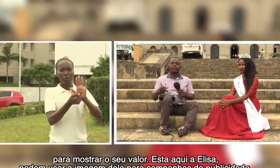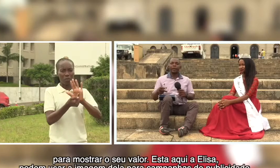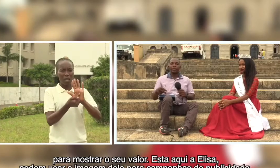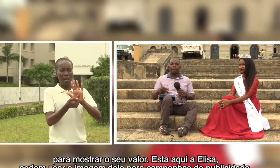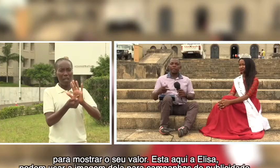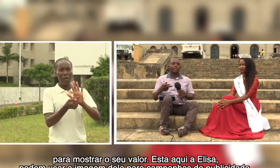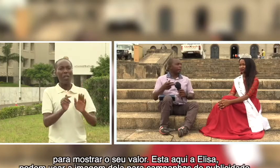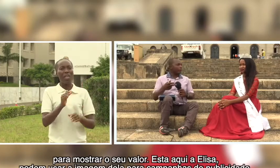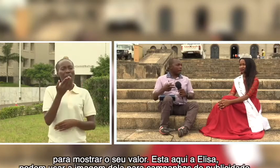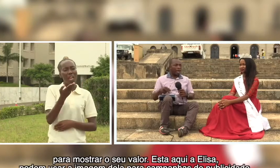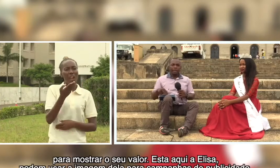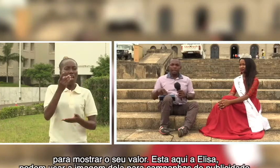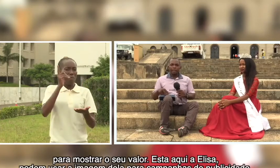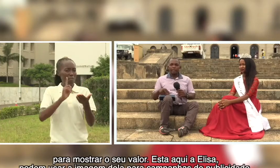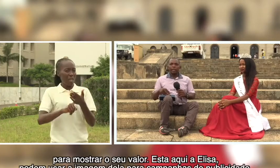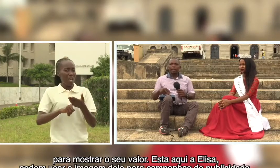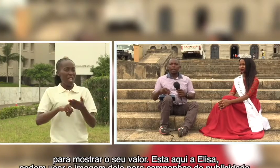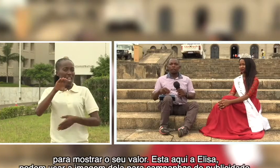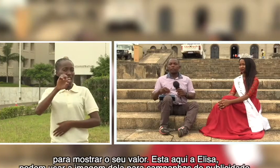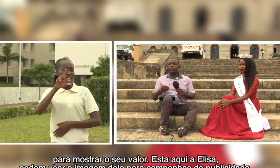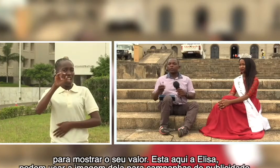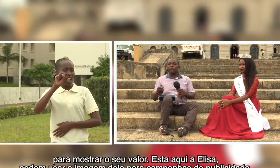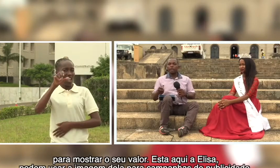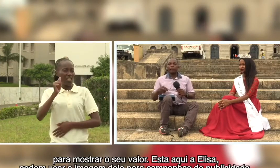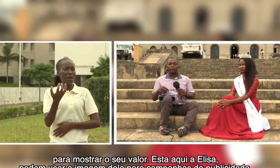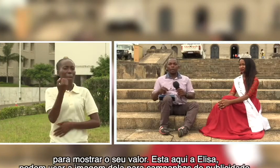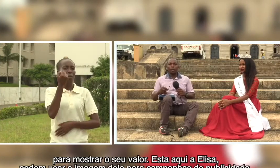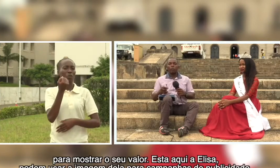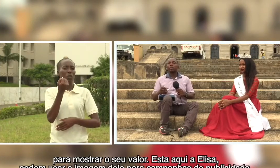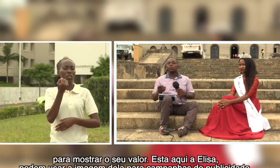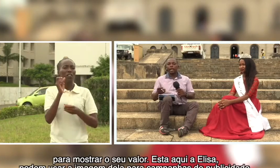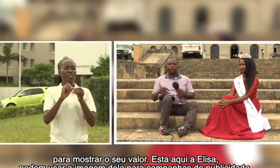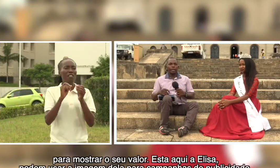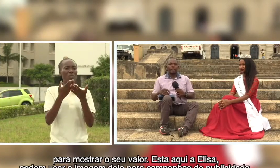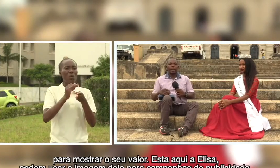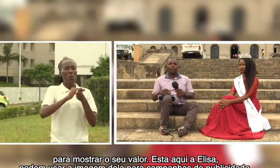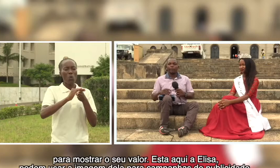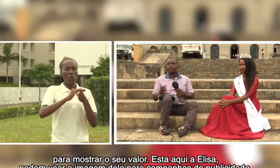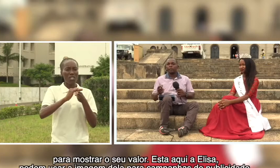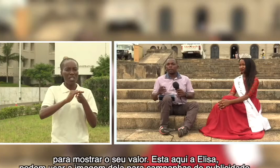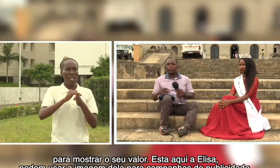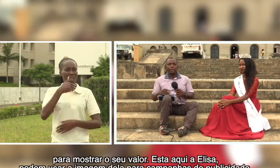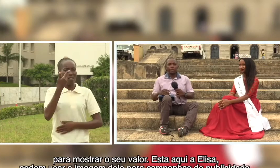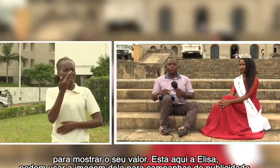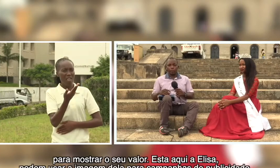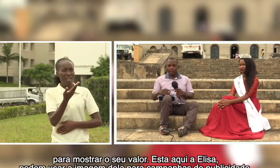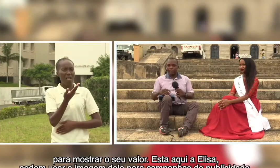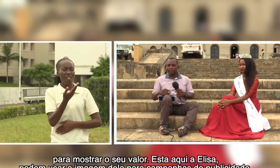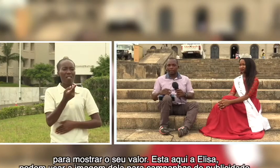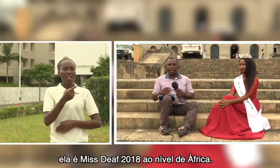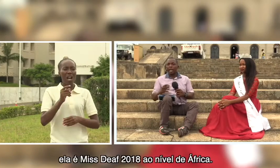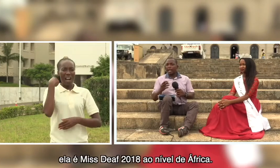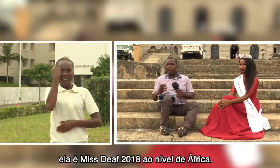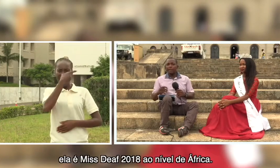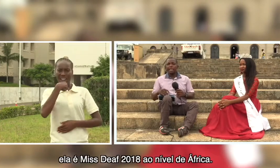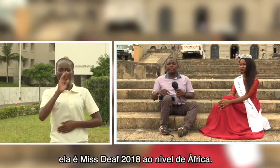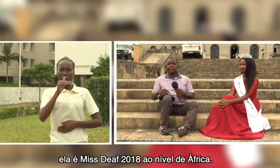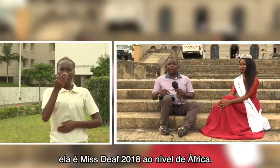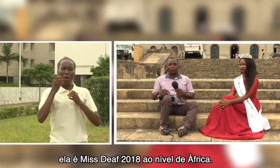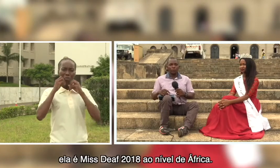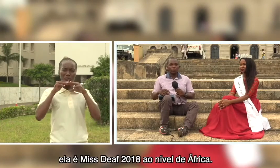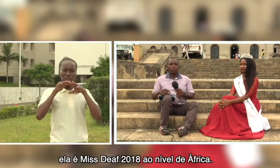o que vale. Está aqui a Elisa, que muitas das vezes pode usar a imagem dela para campanhas de publicidade. Ela